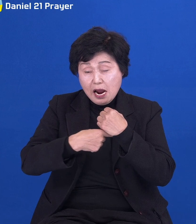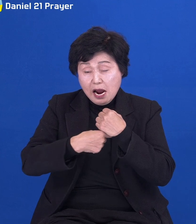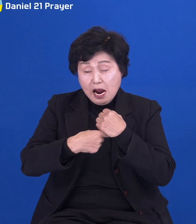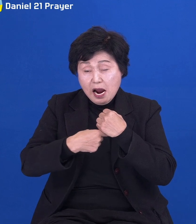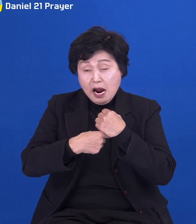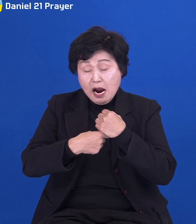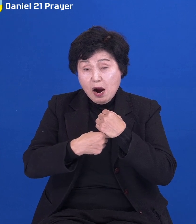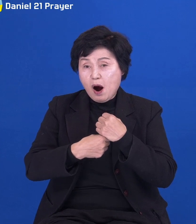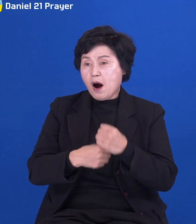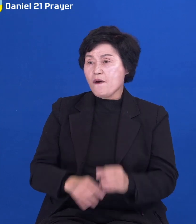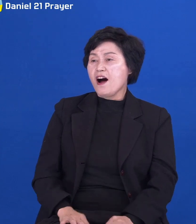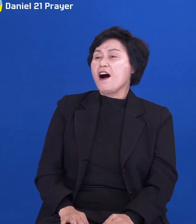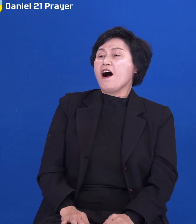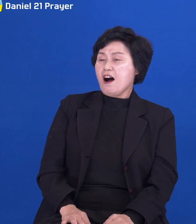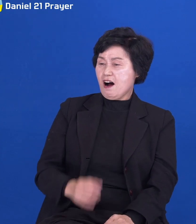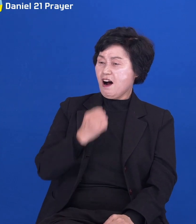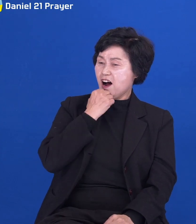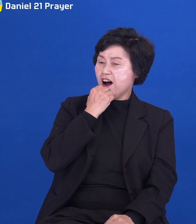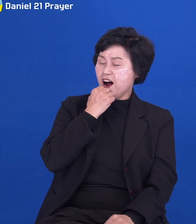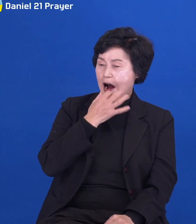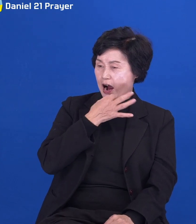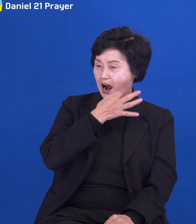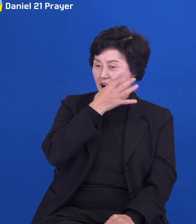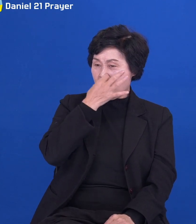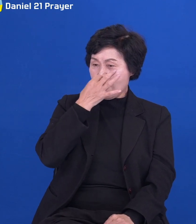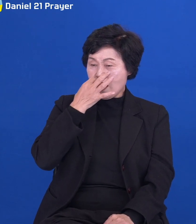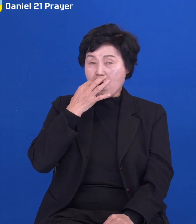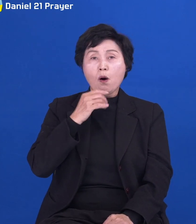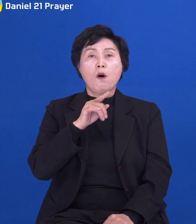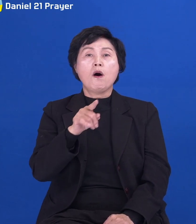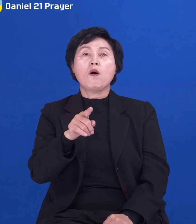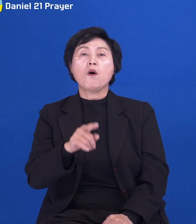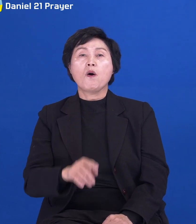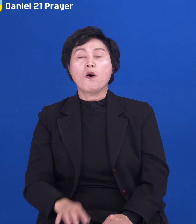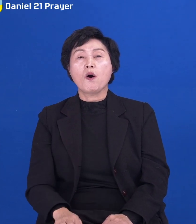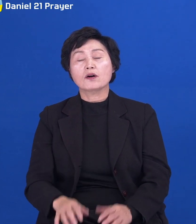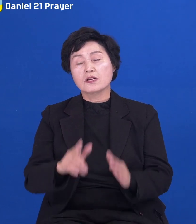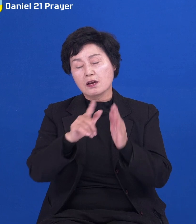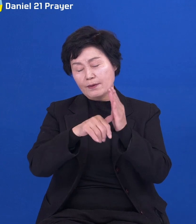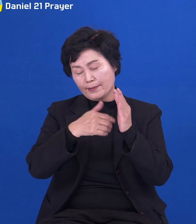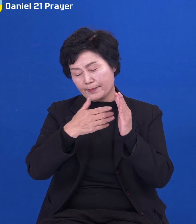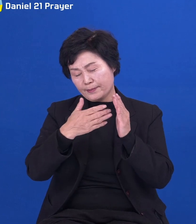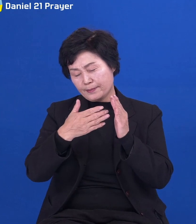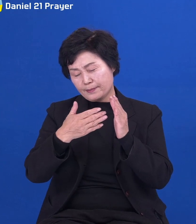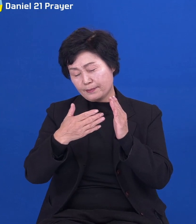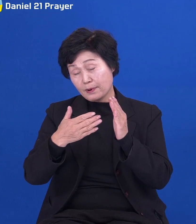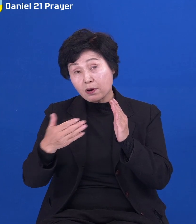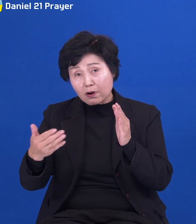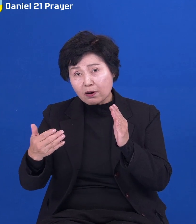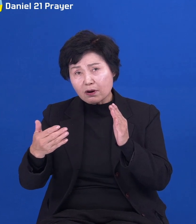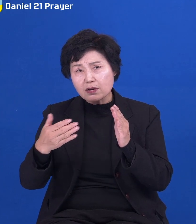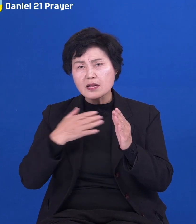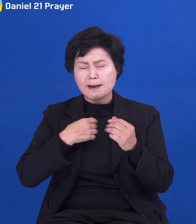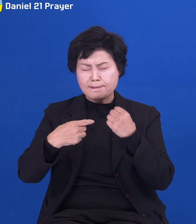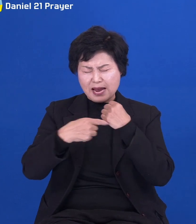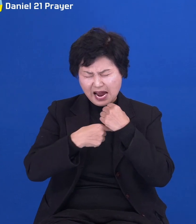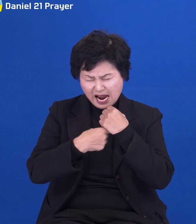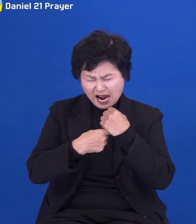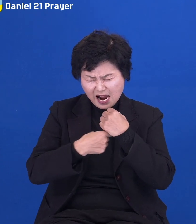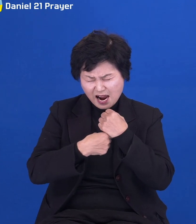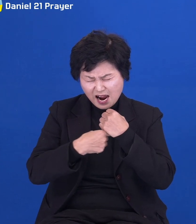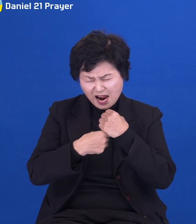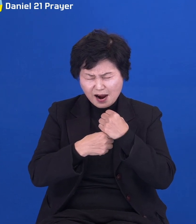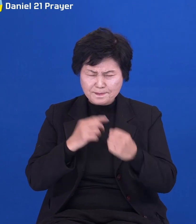그들은 나의 두려움에도 쾌감을 느끼고 있더라고요. 그러나 시간이 가면 갈수록 그들이 나에게 고문을 가하면